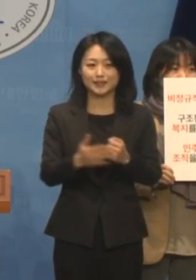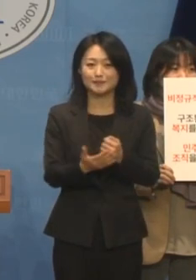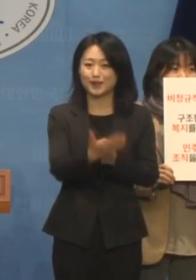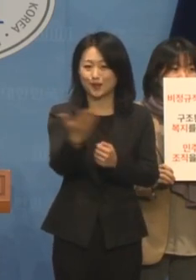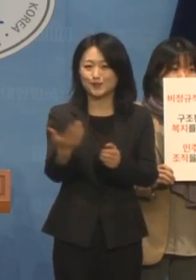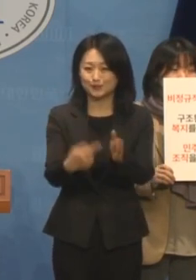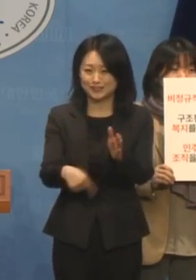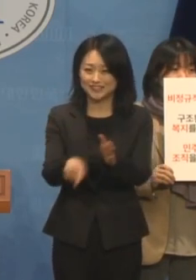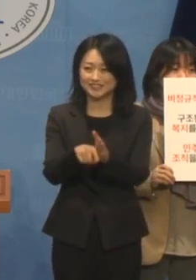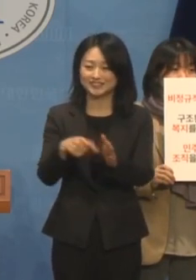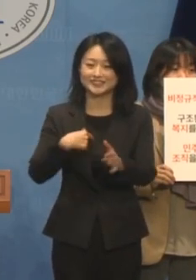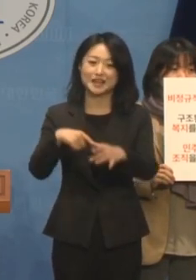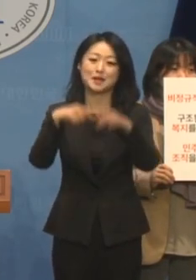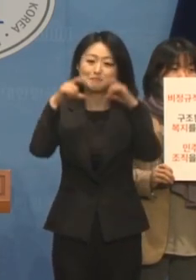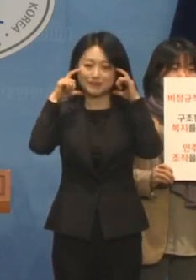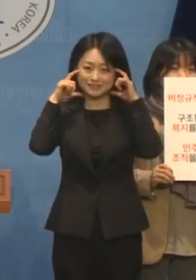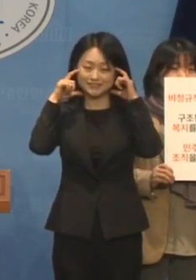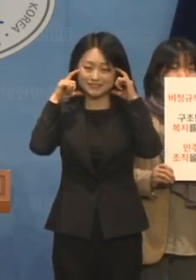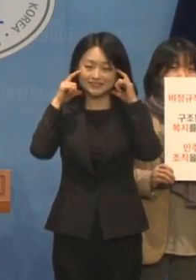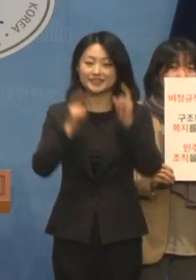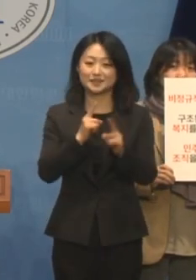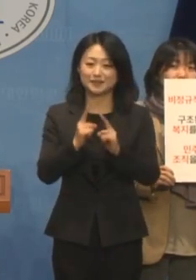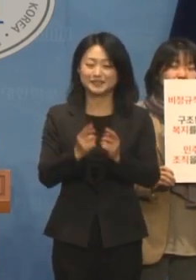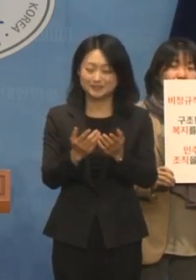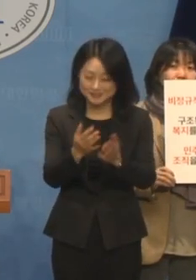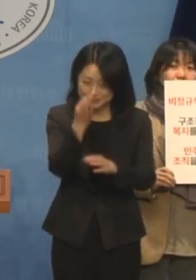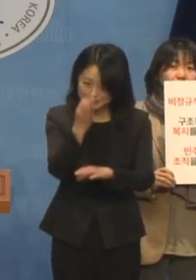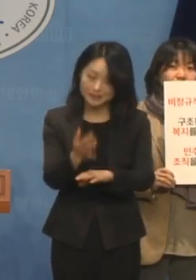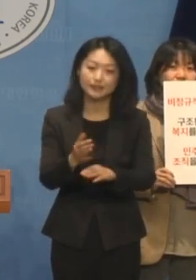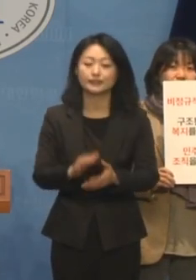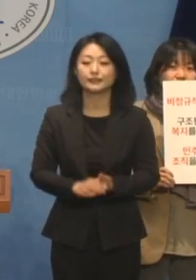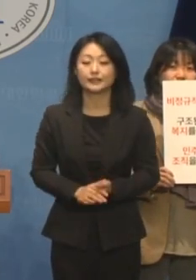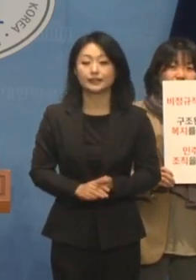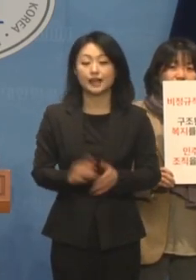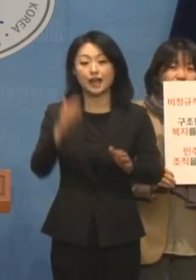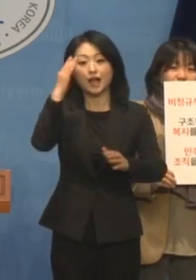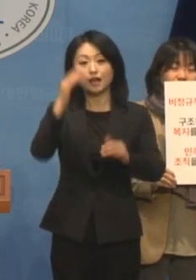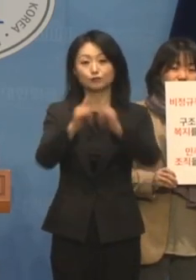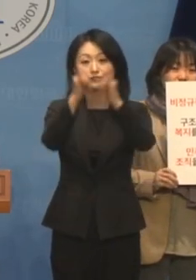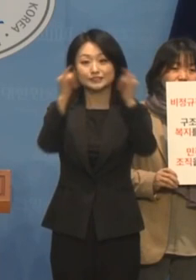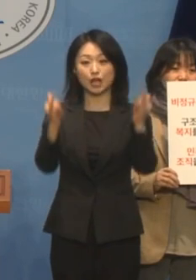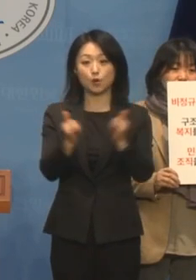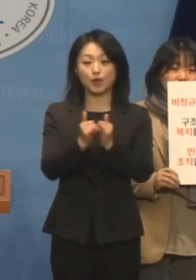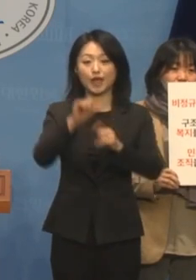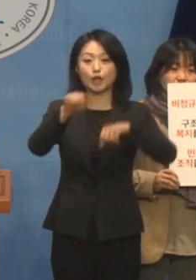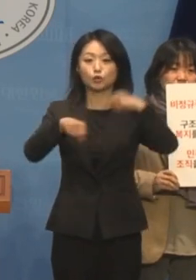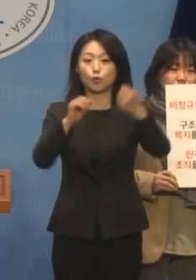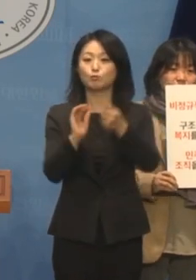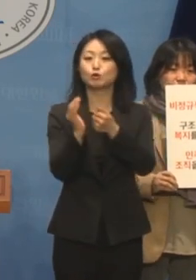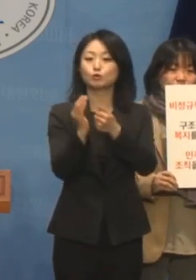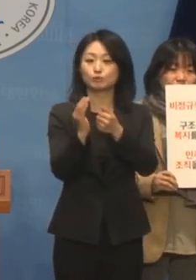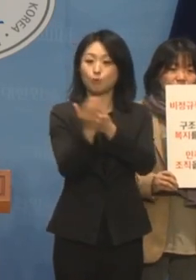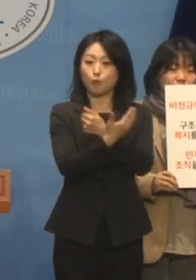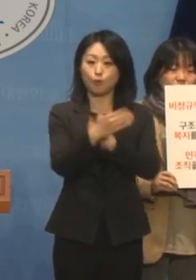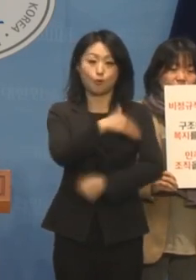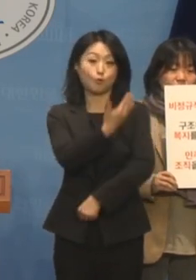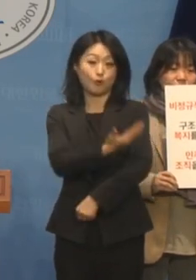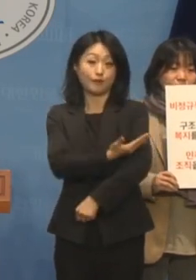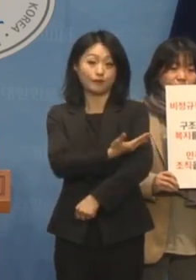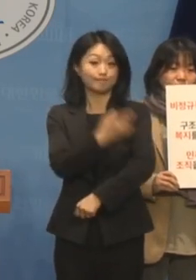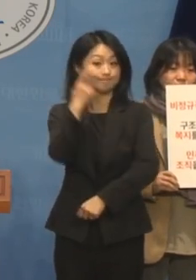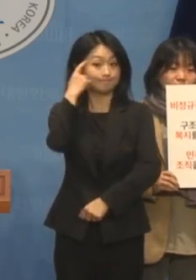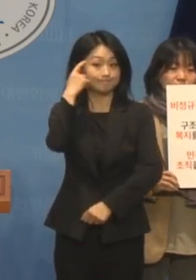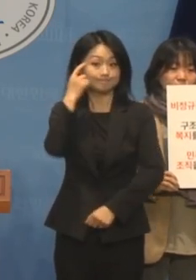위해서 부득이하게 마스크 쓰고 말씀을 드리겠습니다. 우리 사회의 동물권에 대한 인식은 날로 높아져